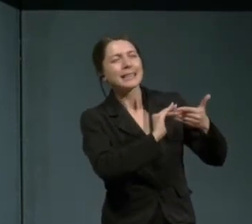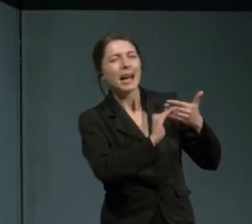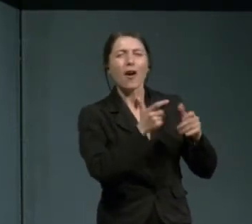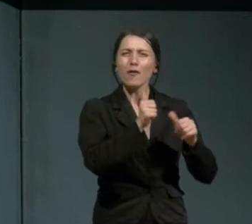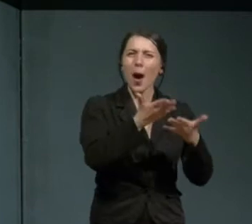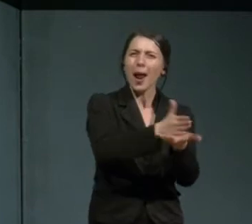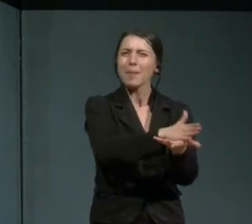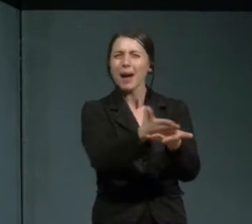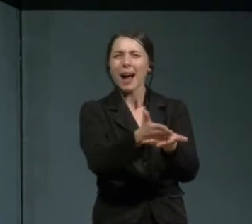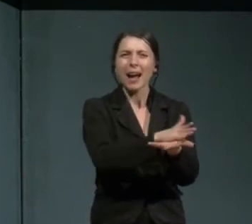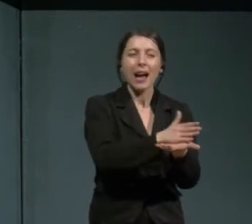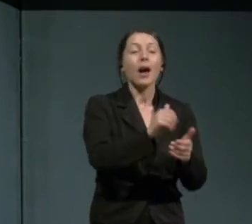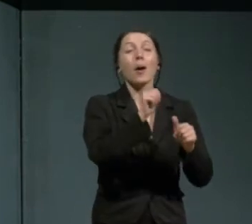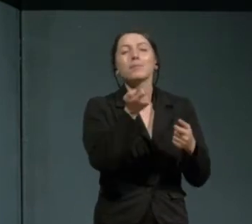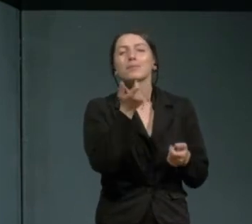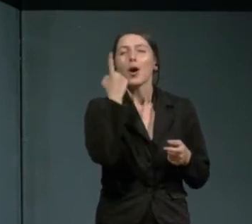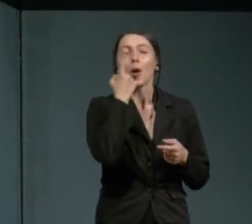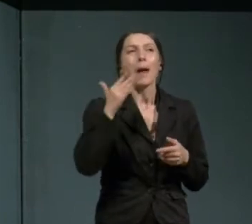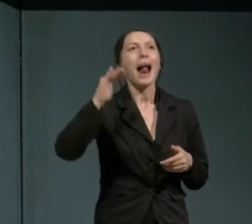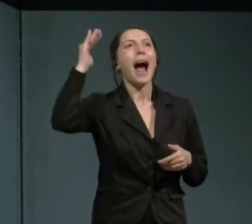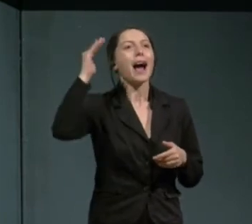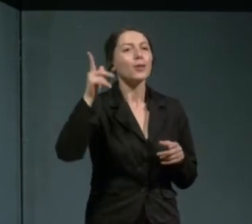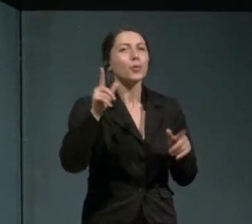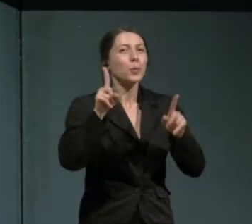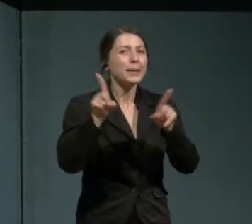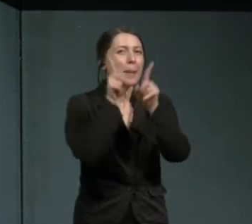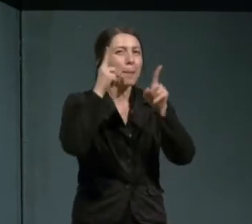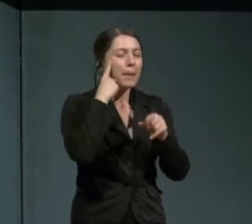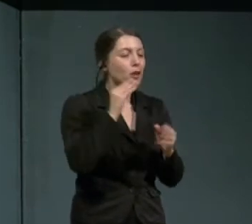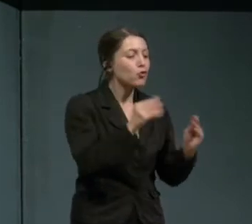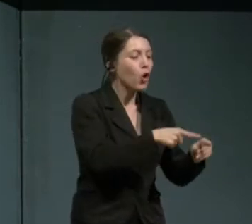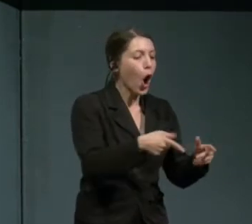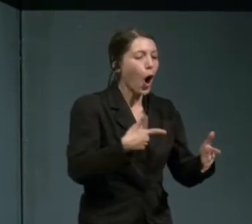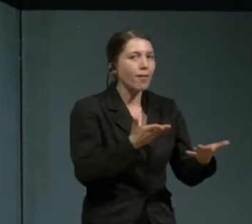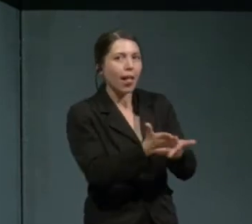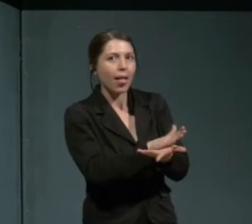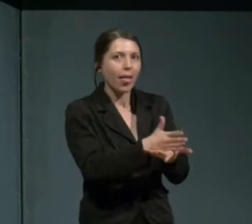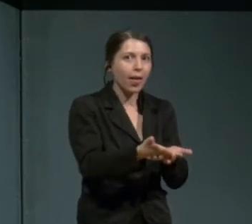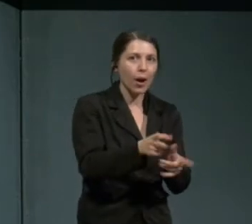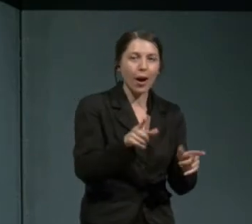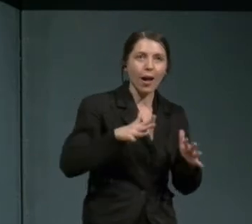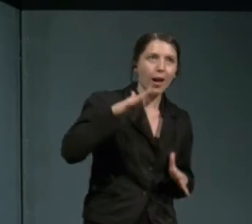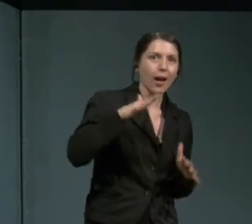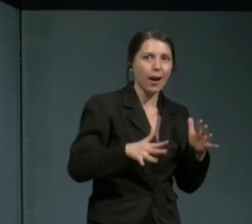in fondo in canal ambivalenza degli adulti nei confronti dei più giovani degli adolescenti